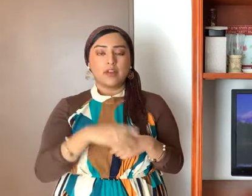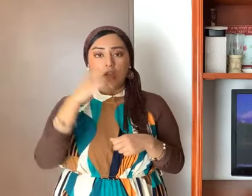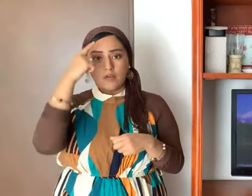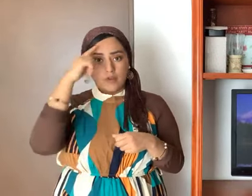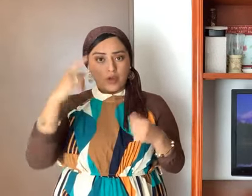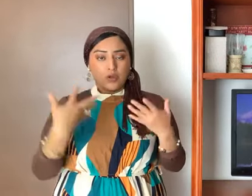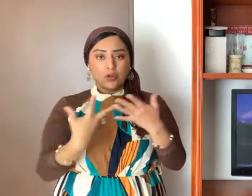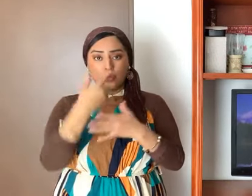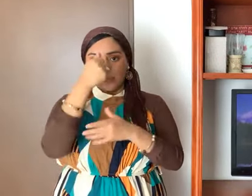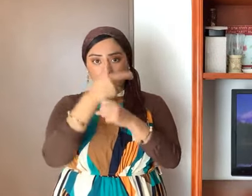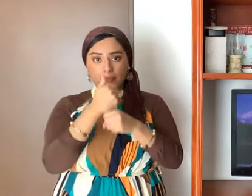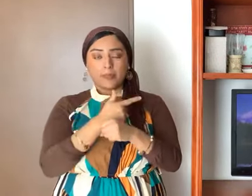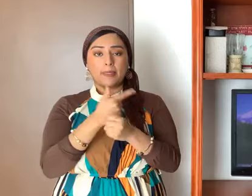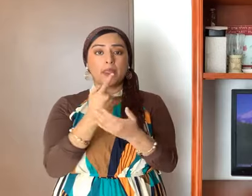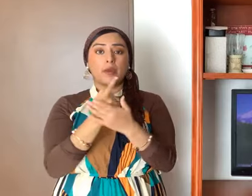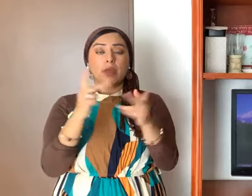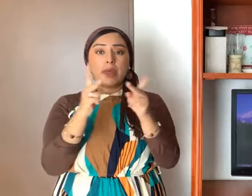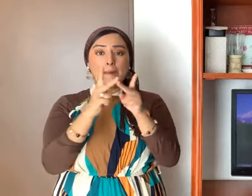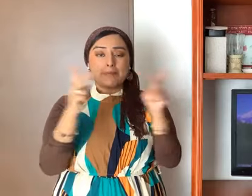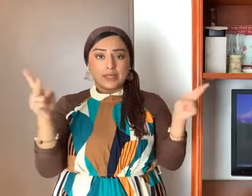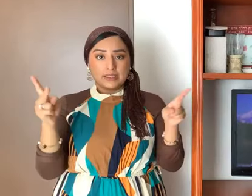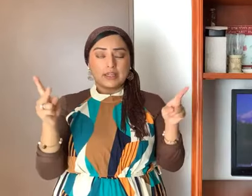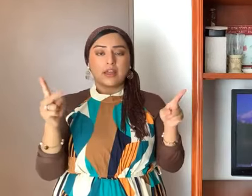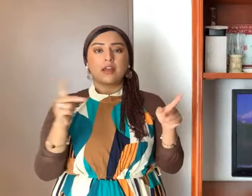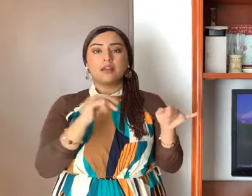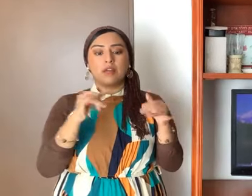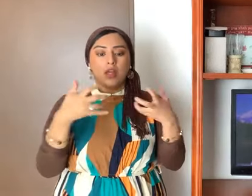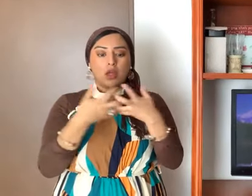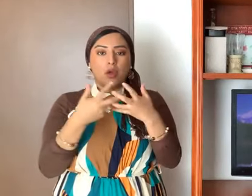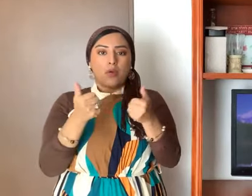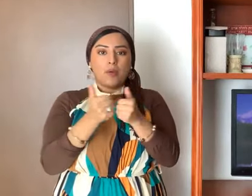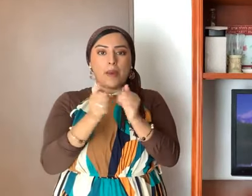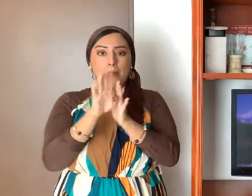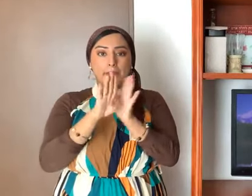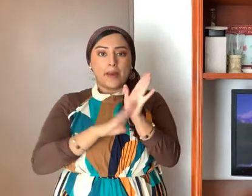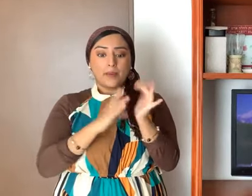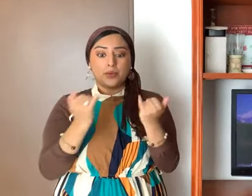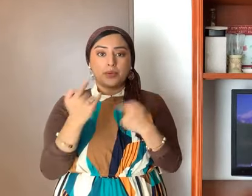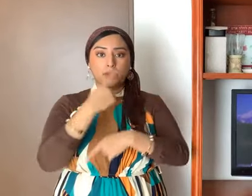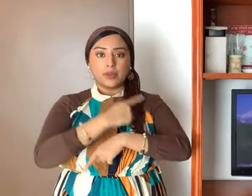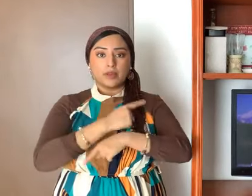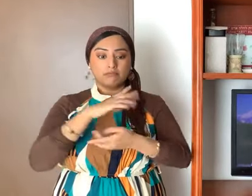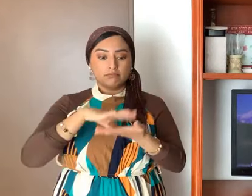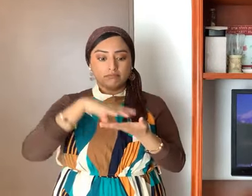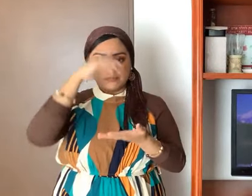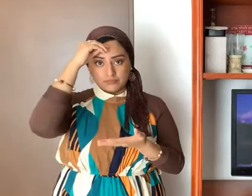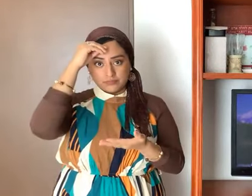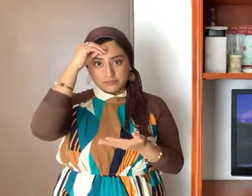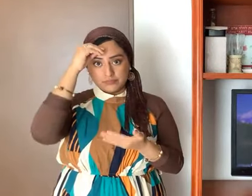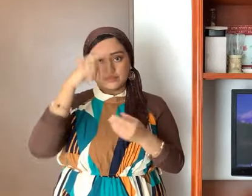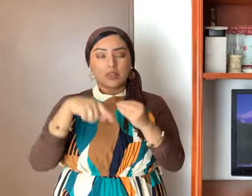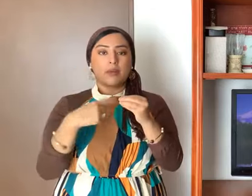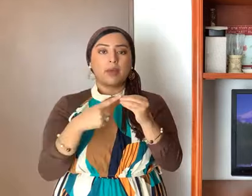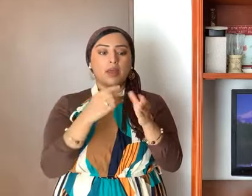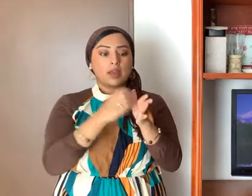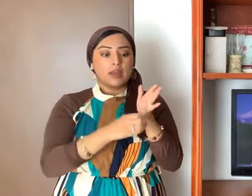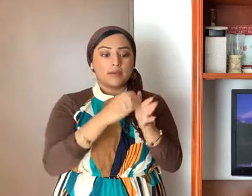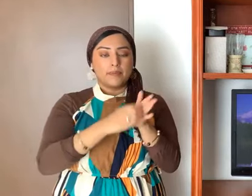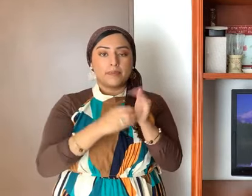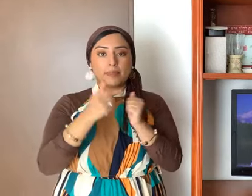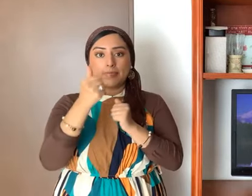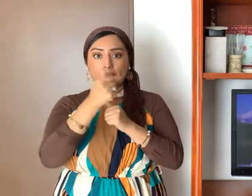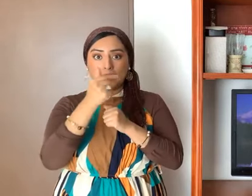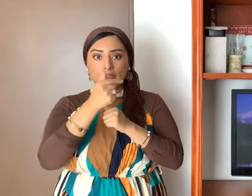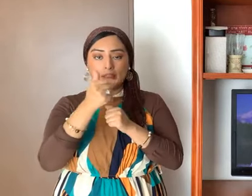los nuevecitos, la parashá es una porción de la Biblia. Hoy vamos a estudiar la porción de los capítulos de